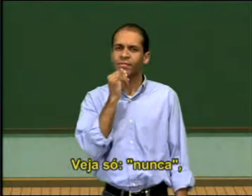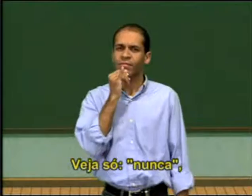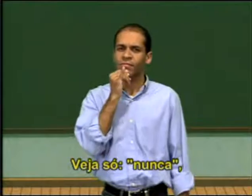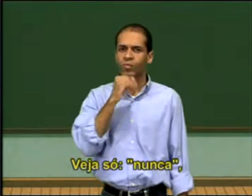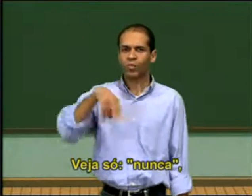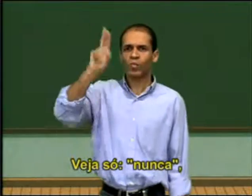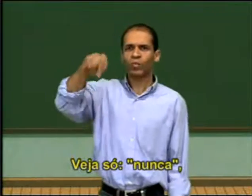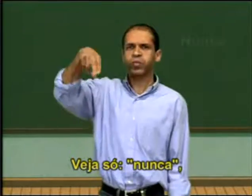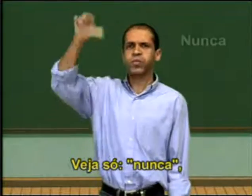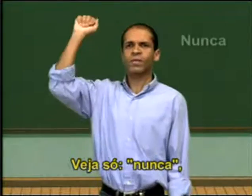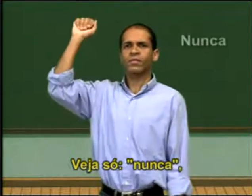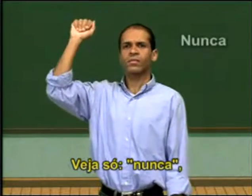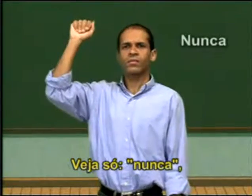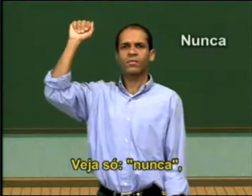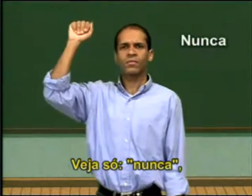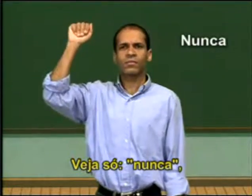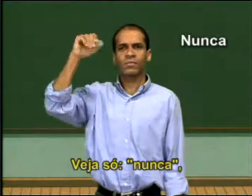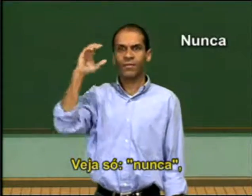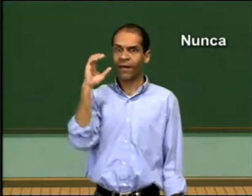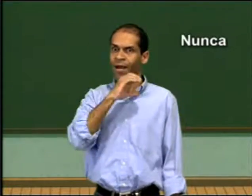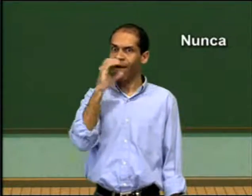Veja só. Nunca.